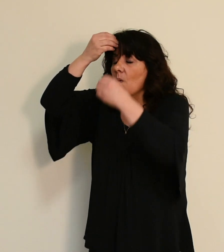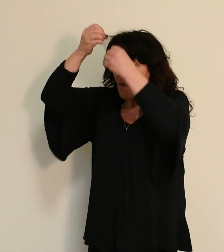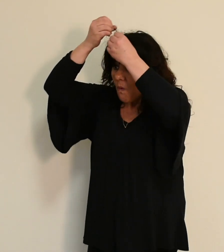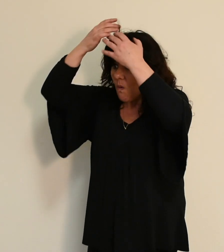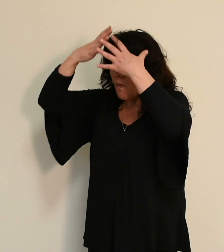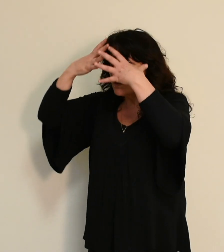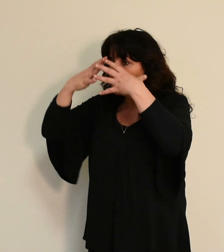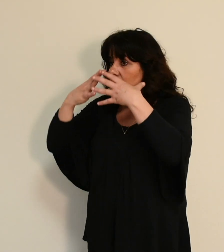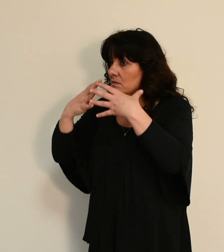Seigneur ?»